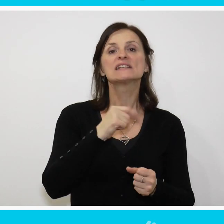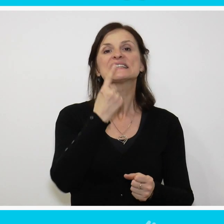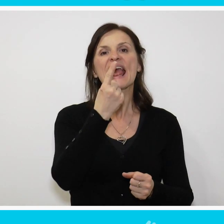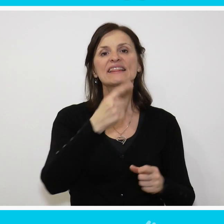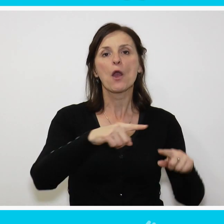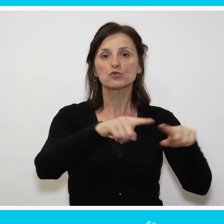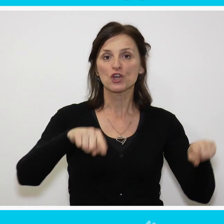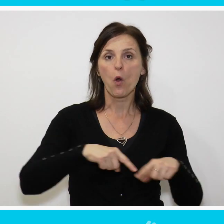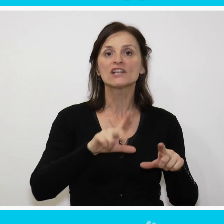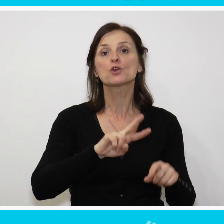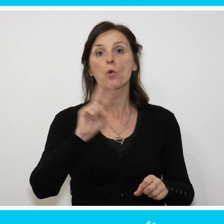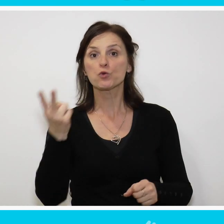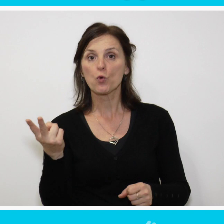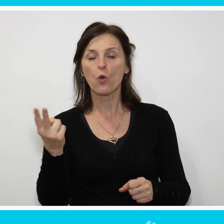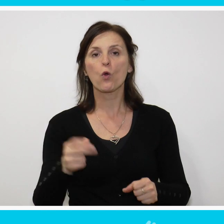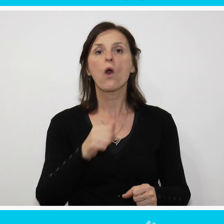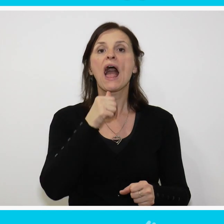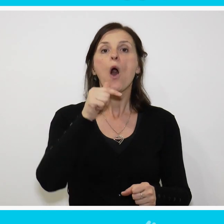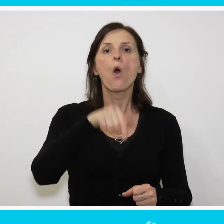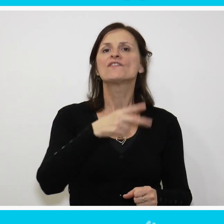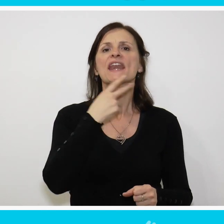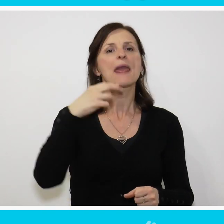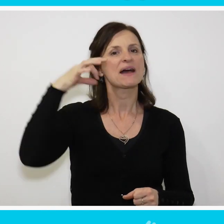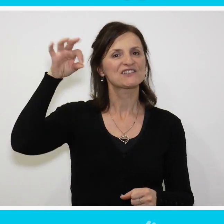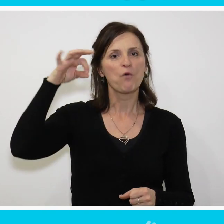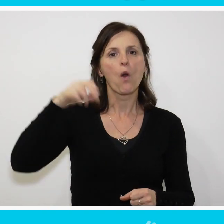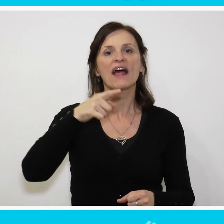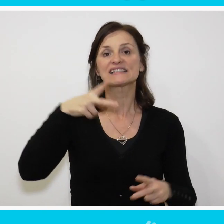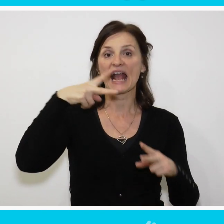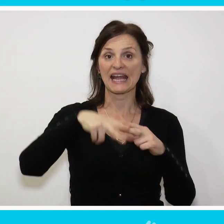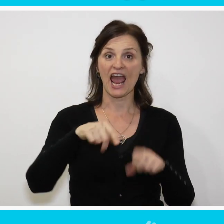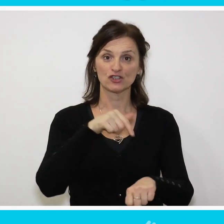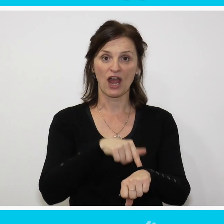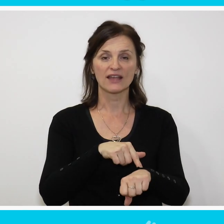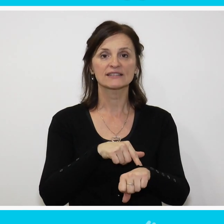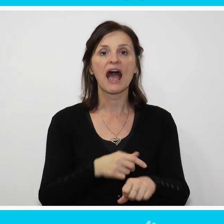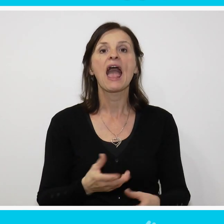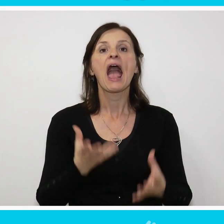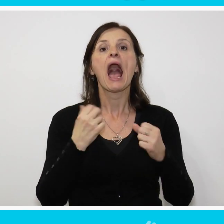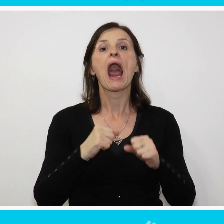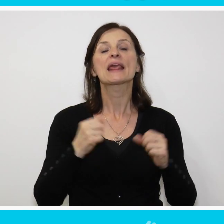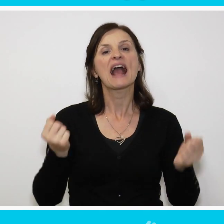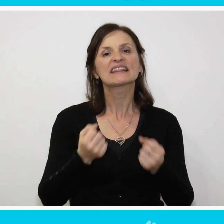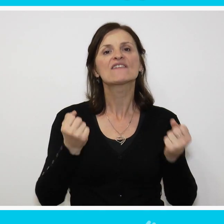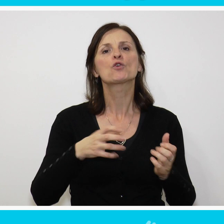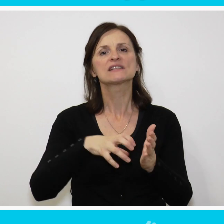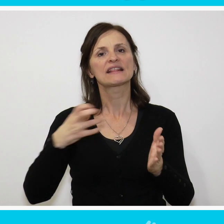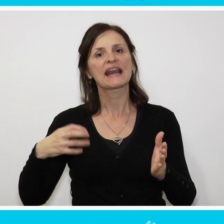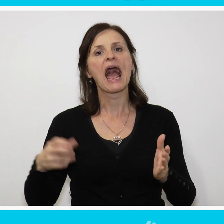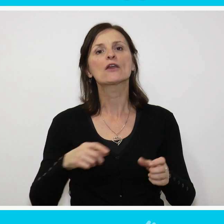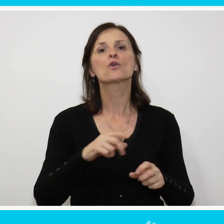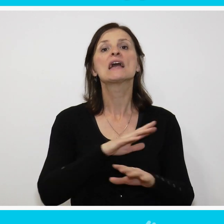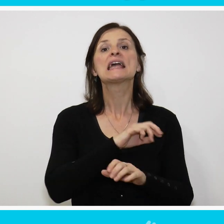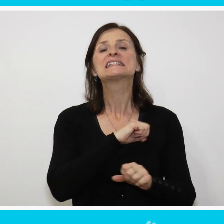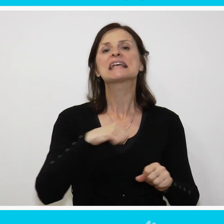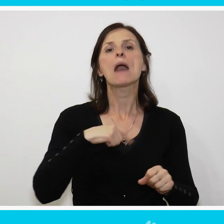smenjuju iz jedne učionice u drugu. Ovde nema zvona za kraj časa, a aktivnosti